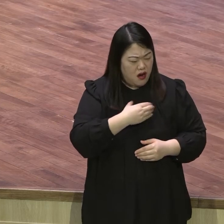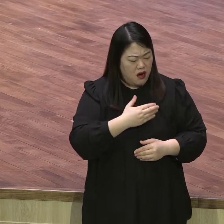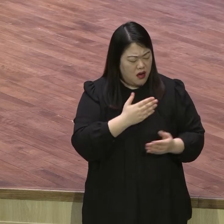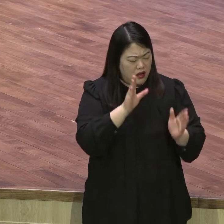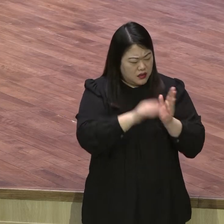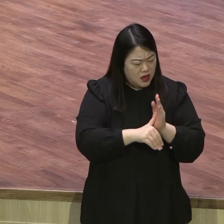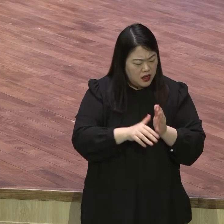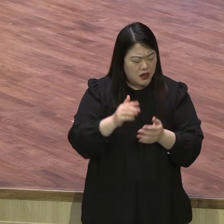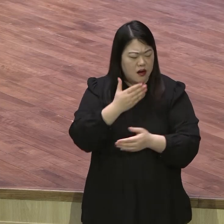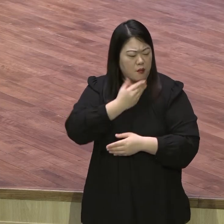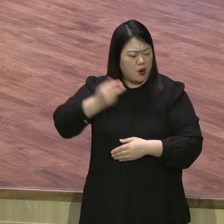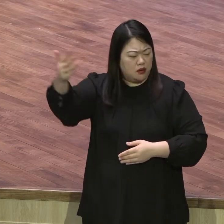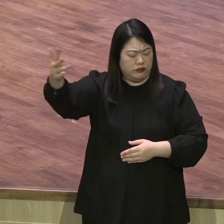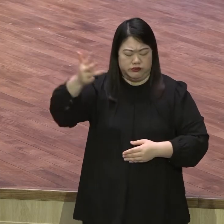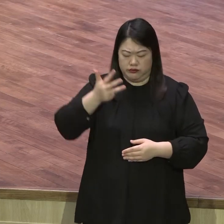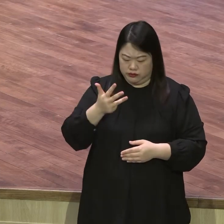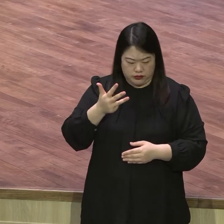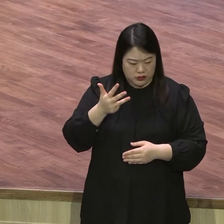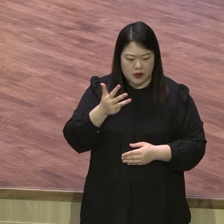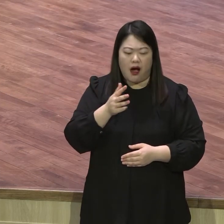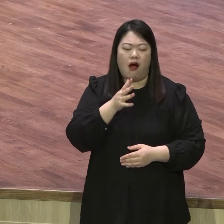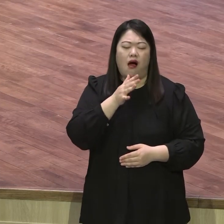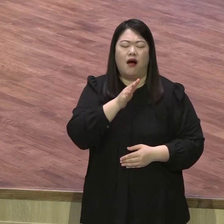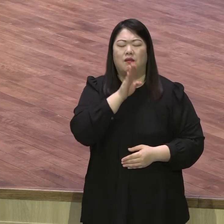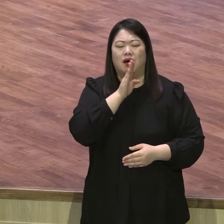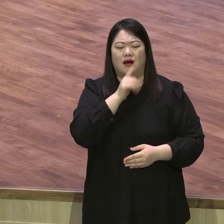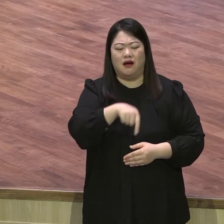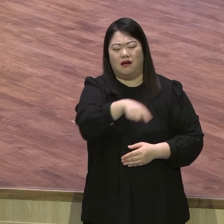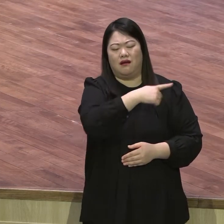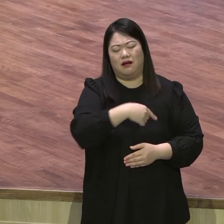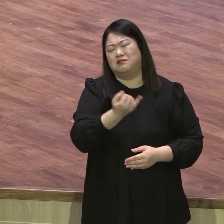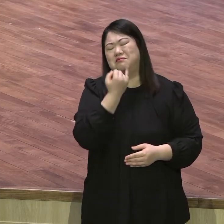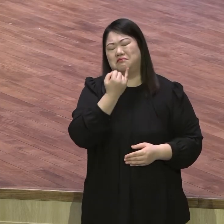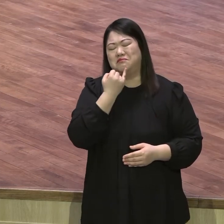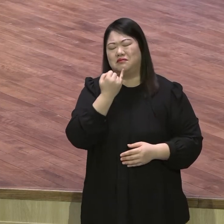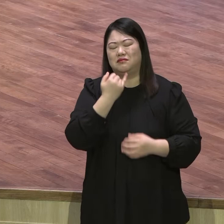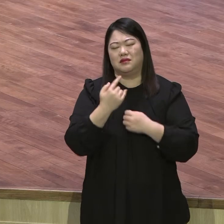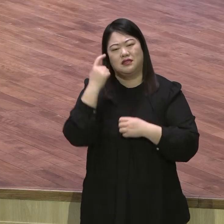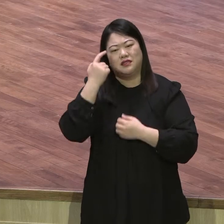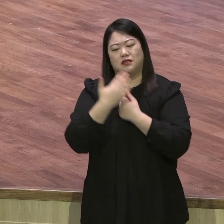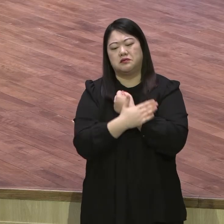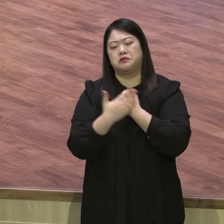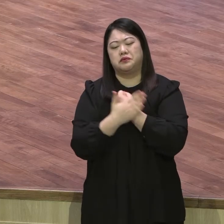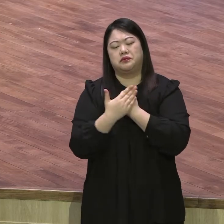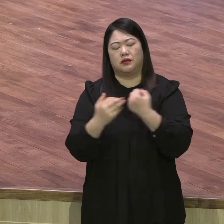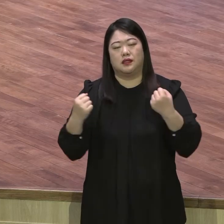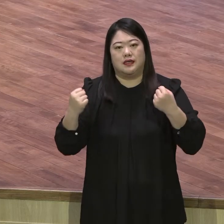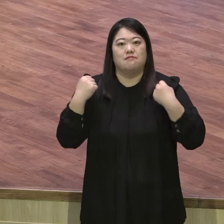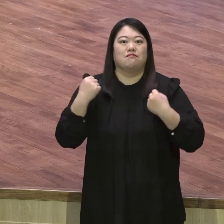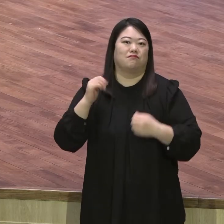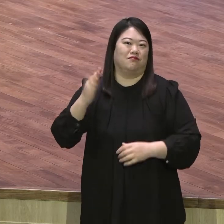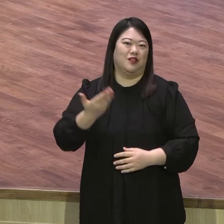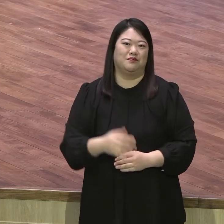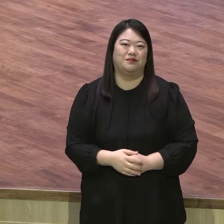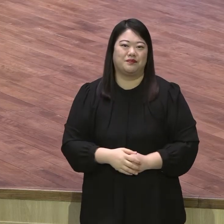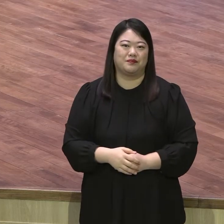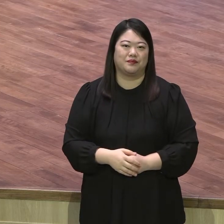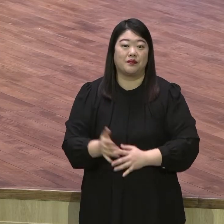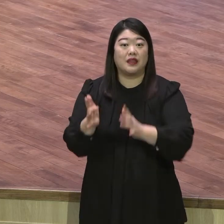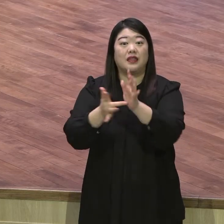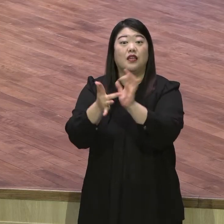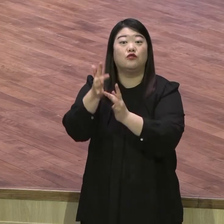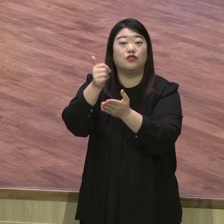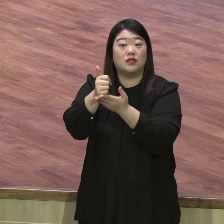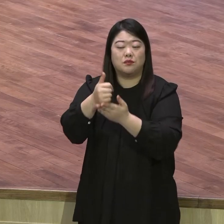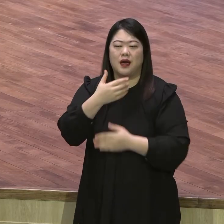있는 그런 영적인 힘을 주고 계십니다. 예수님의 이 행복 비전을 보면